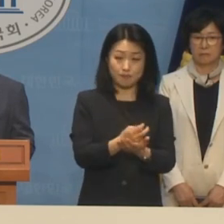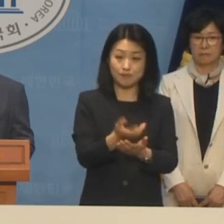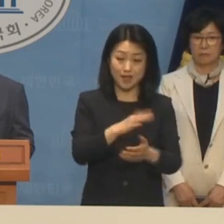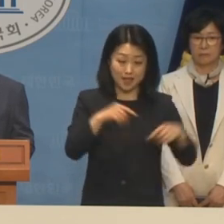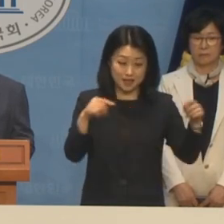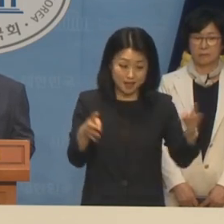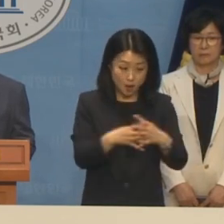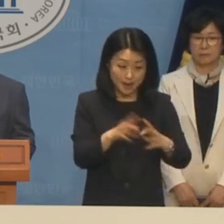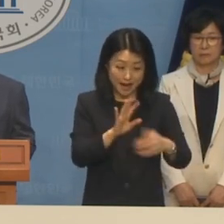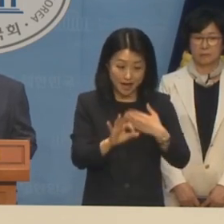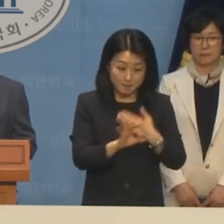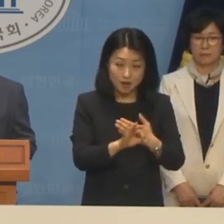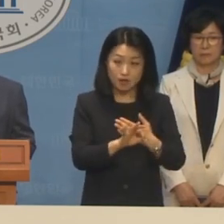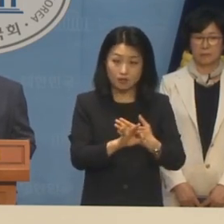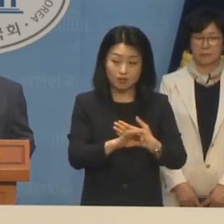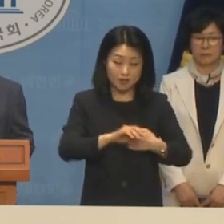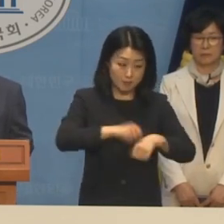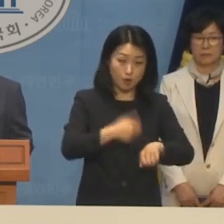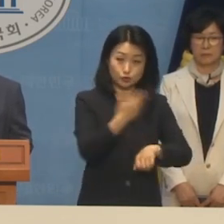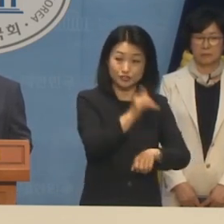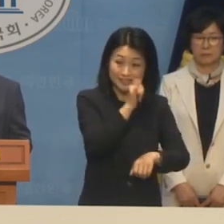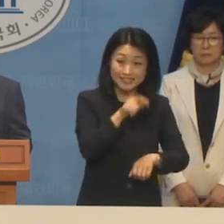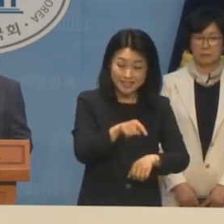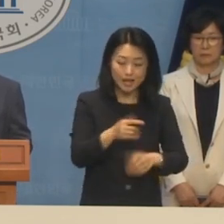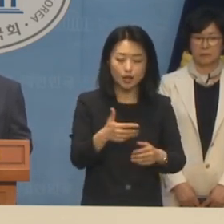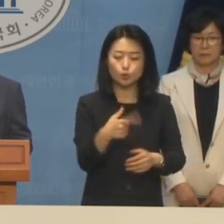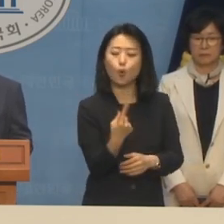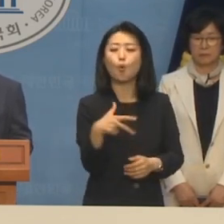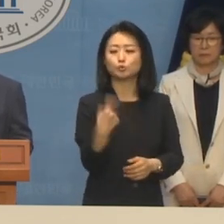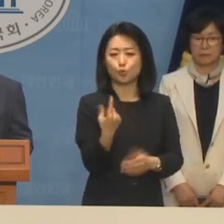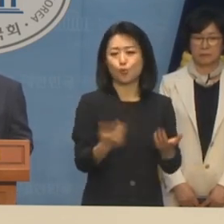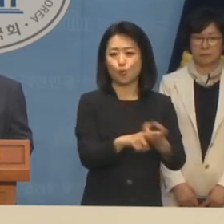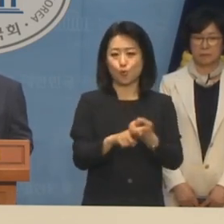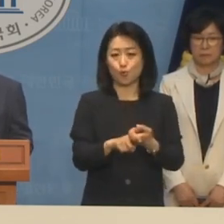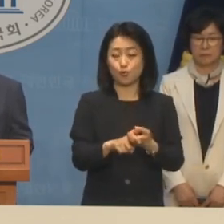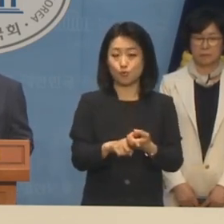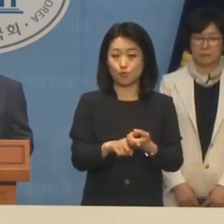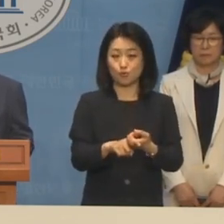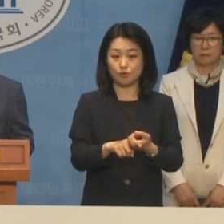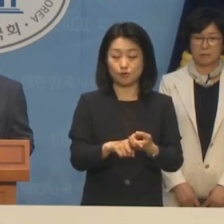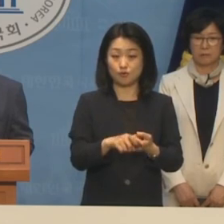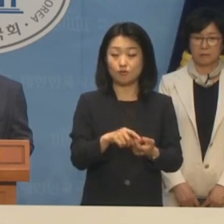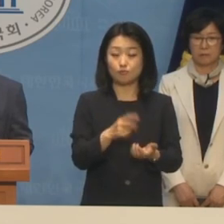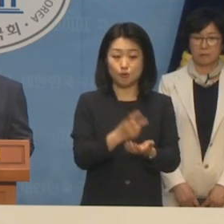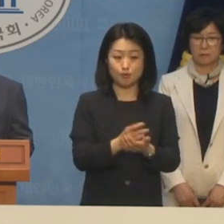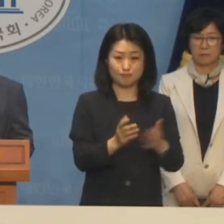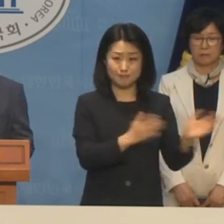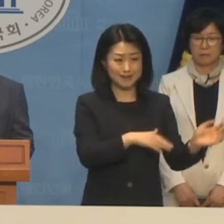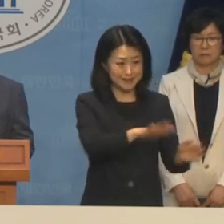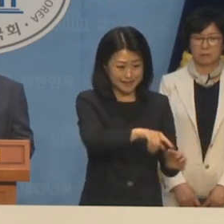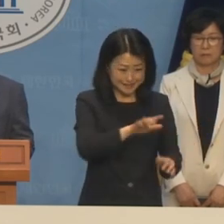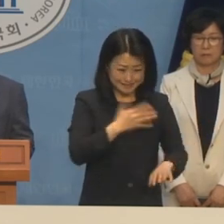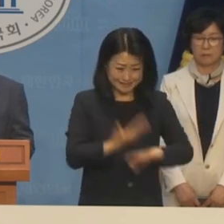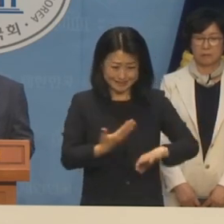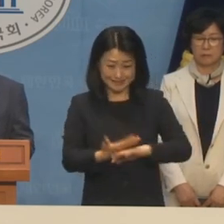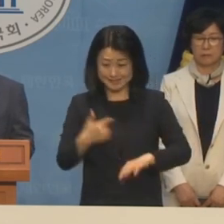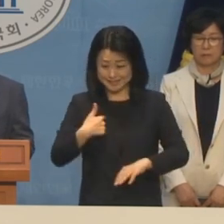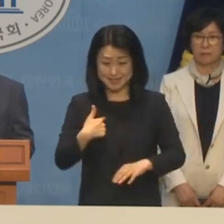협약 체결하지면 거기까지 제재를 하고 있어요. 지금 우리는 만나서 대화만이라도 해달라는 겁니다.